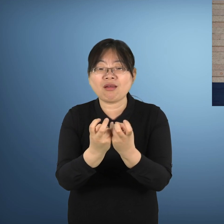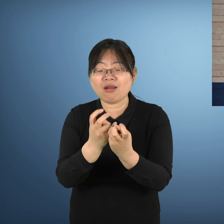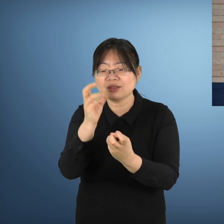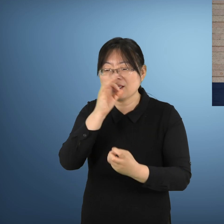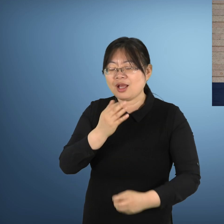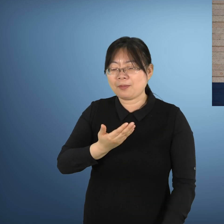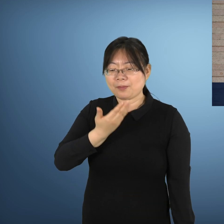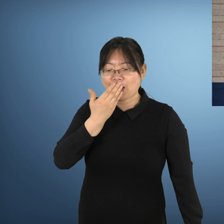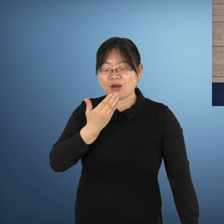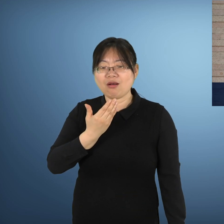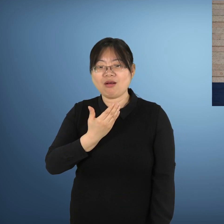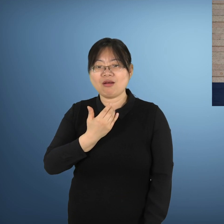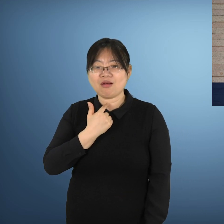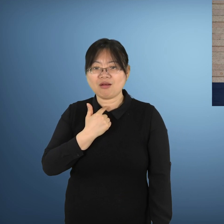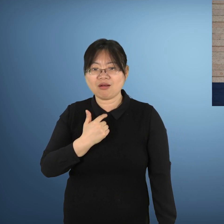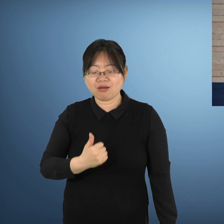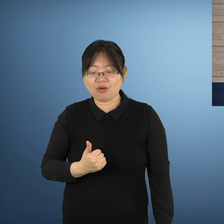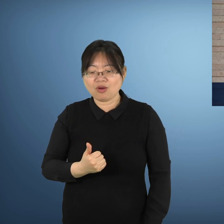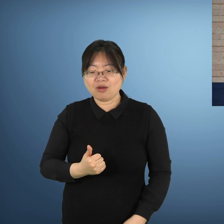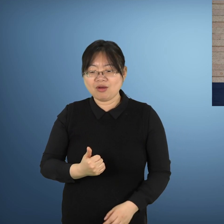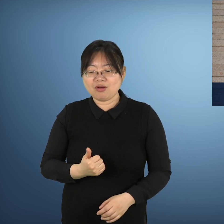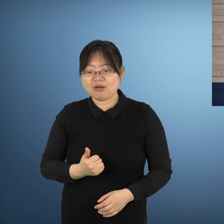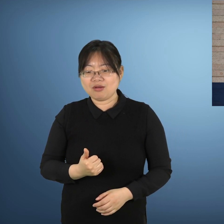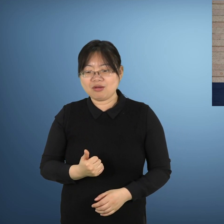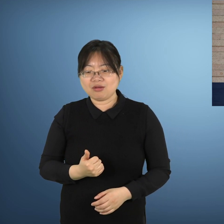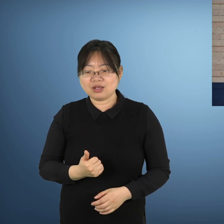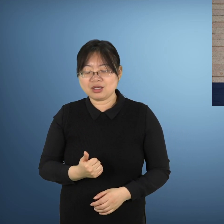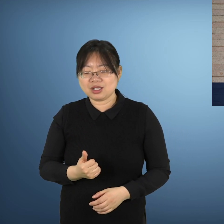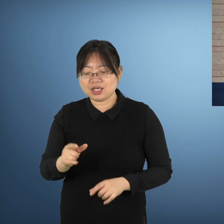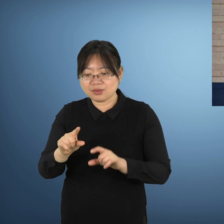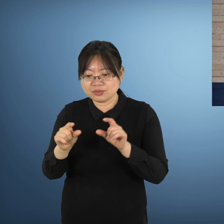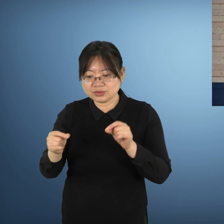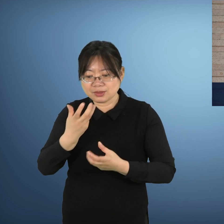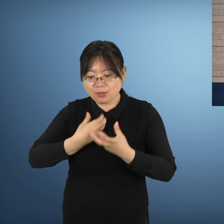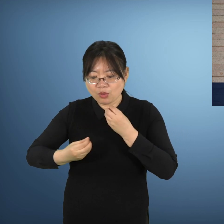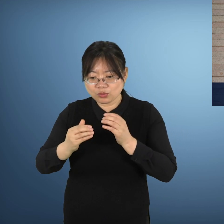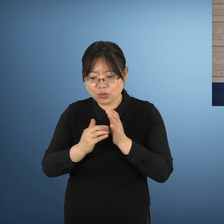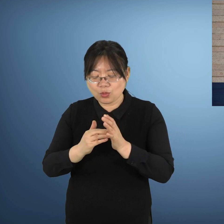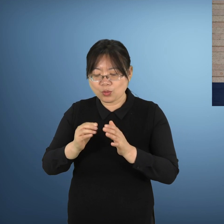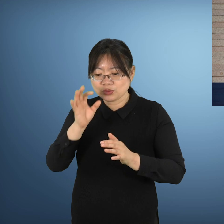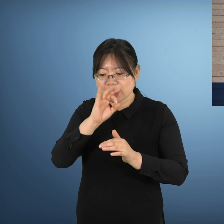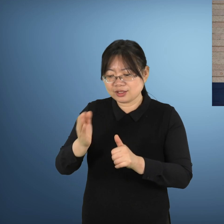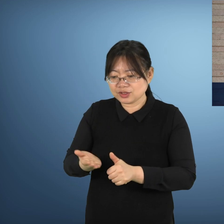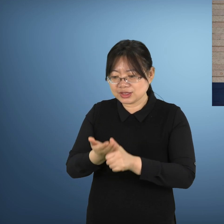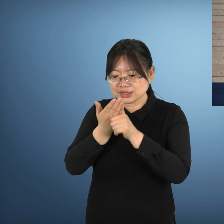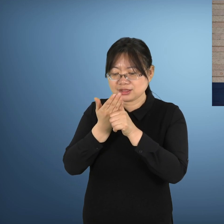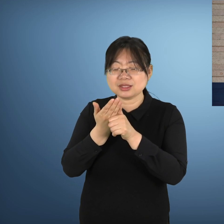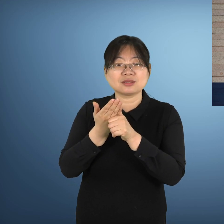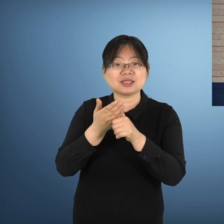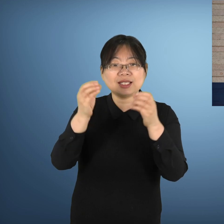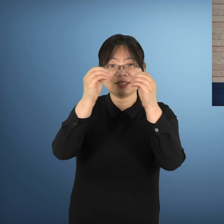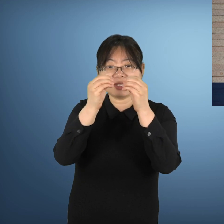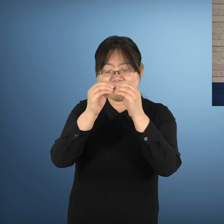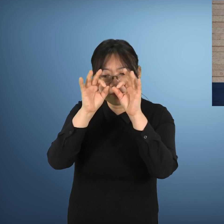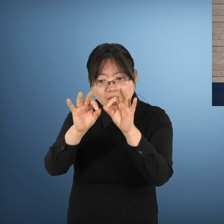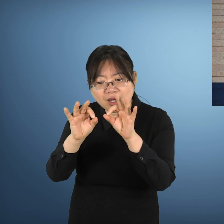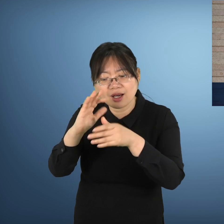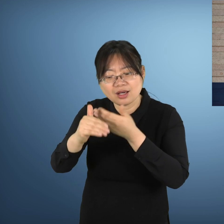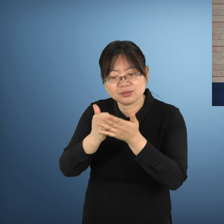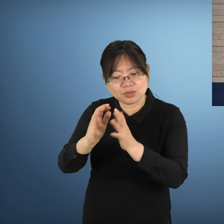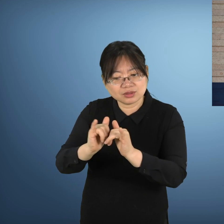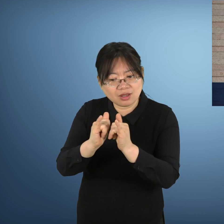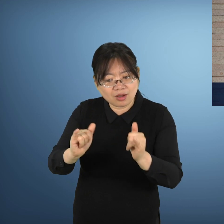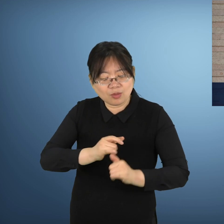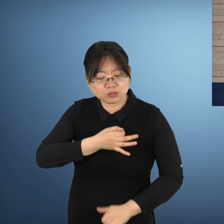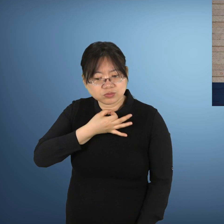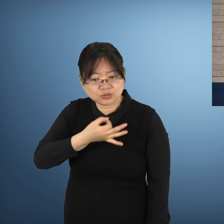돼지가 먹고 돼지를 치는 이 표현은 적어도 하나님의 백성이라고